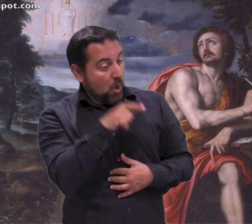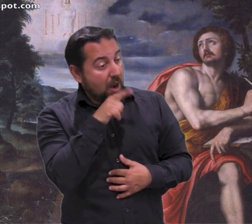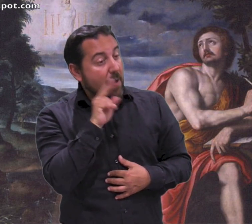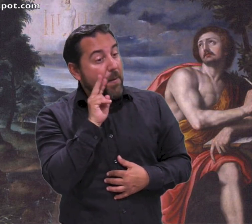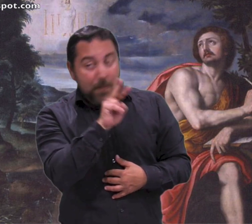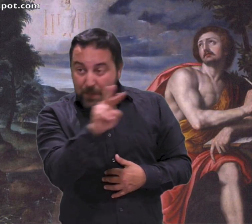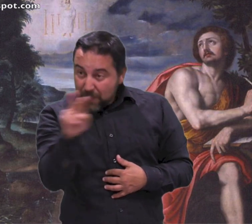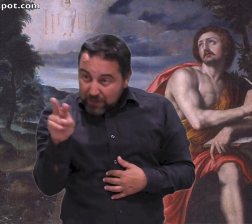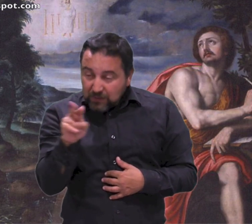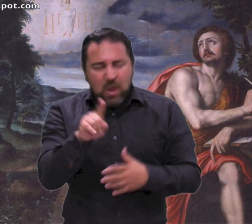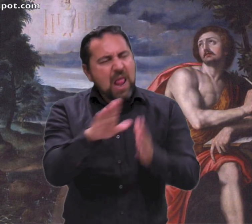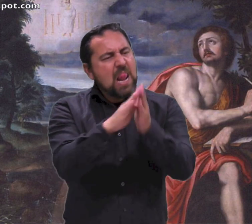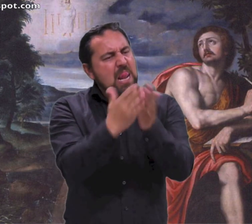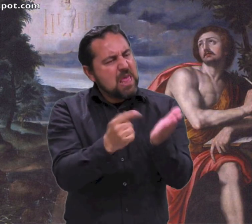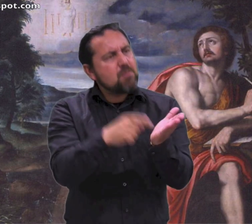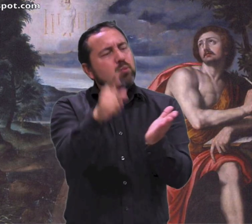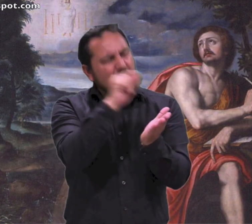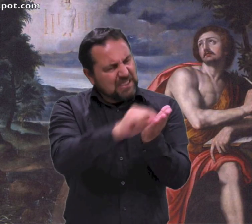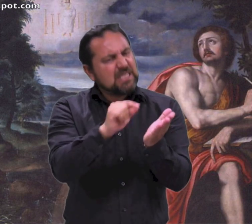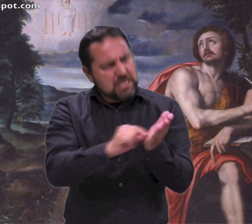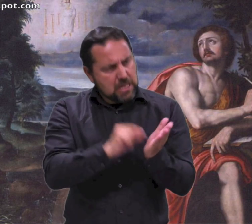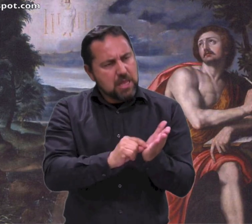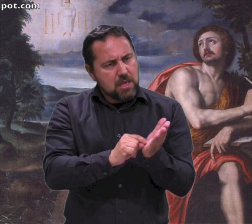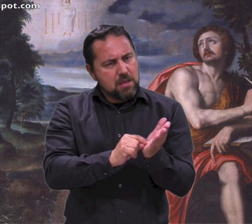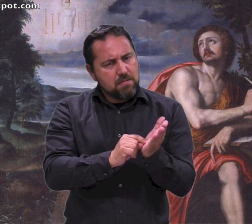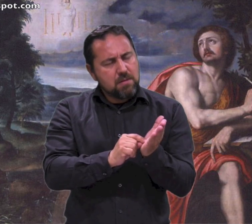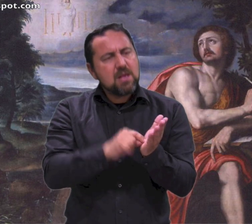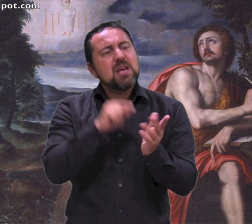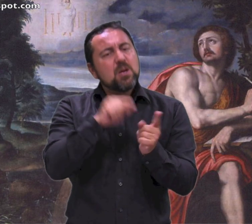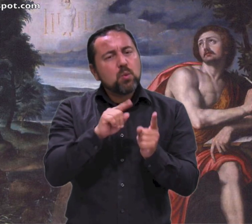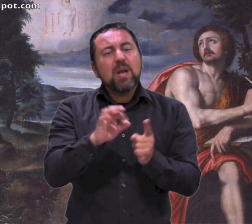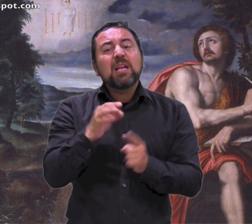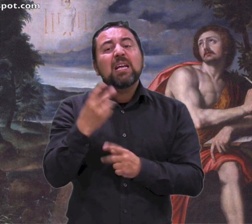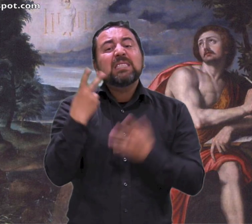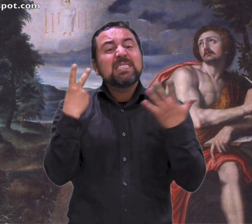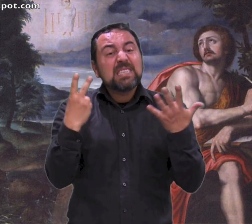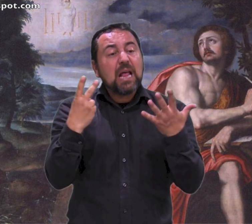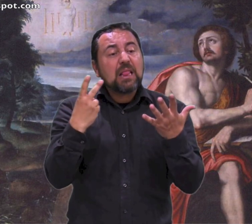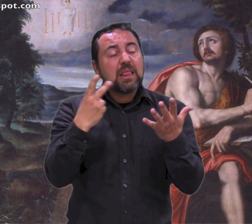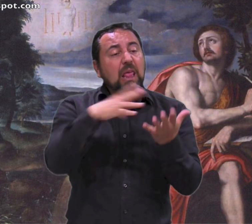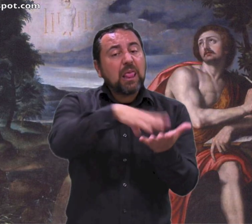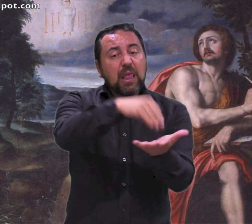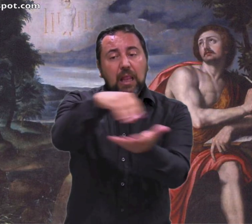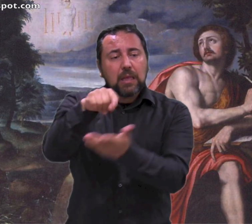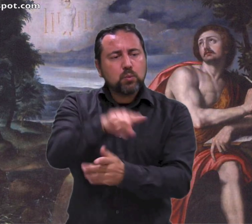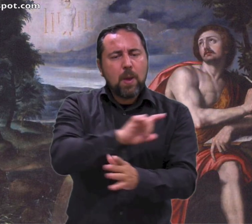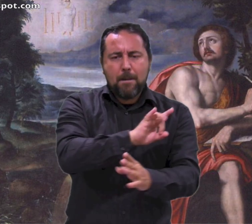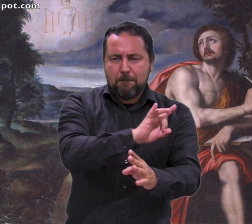Lo que estás viendo, escríbelo en el reino y envíalo a las siete iglesias.